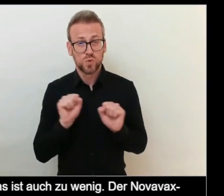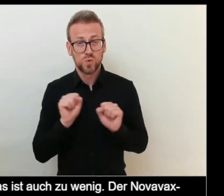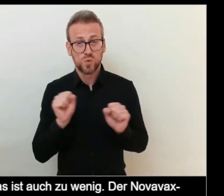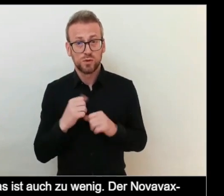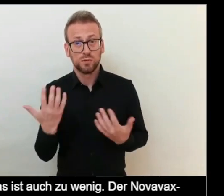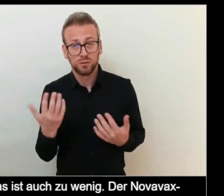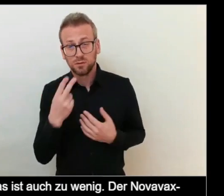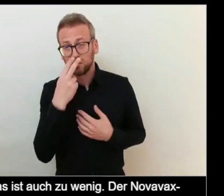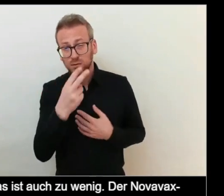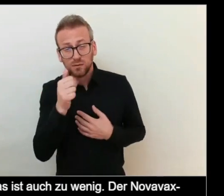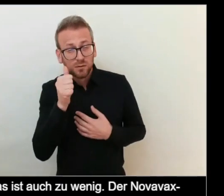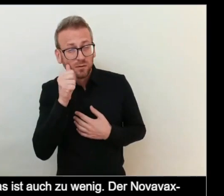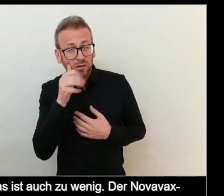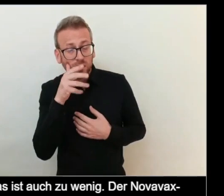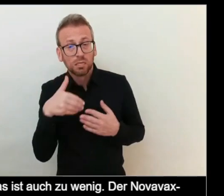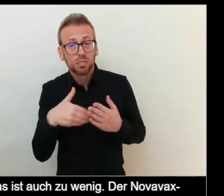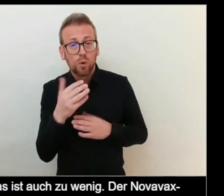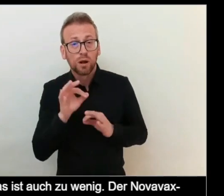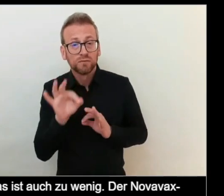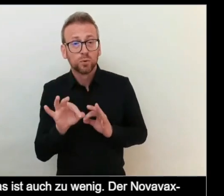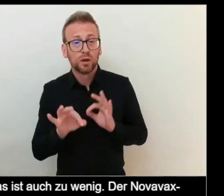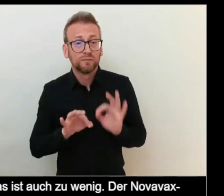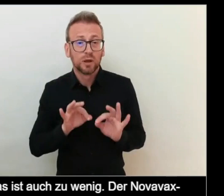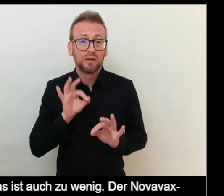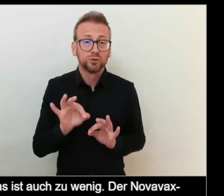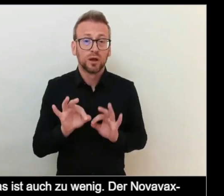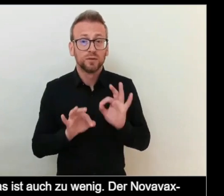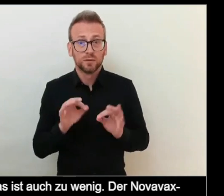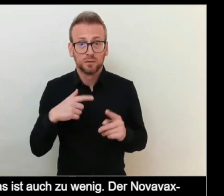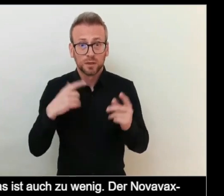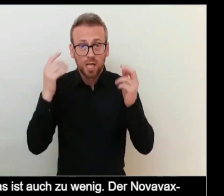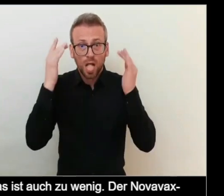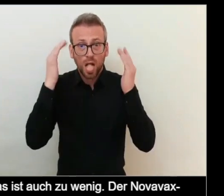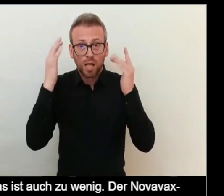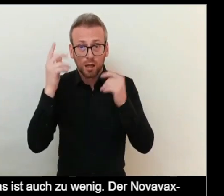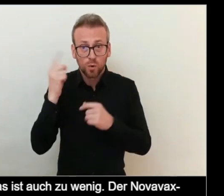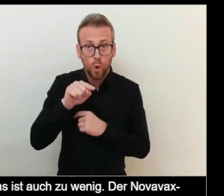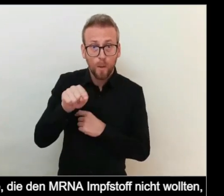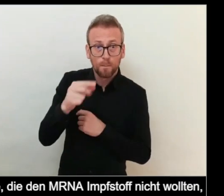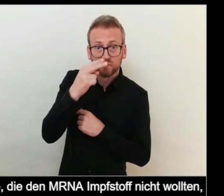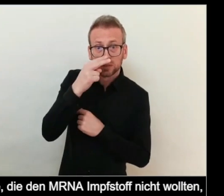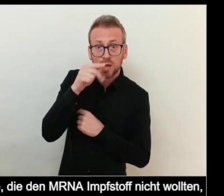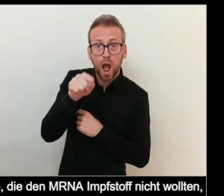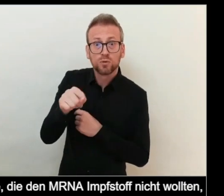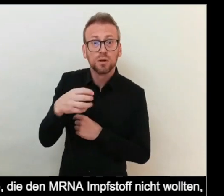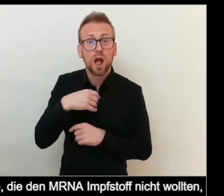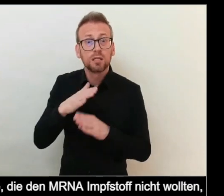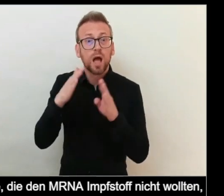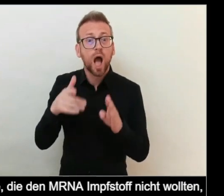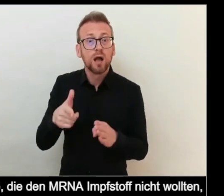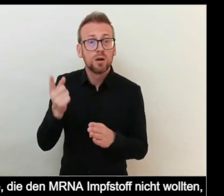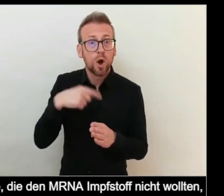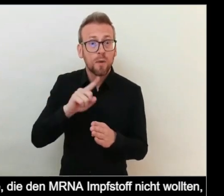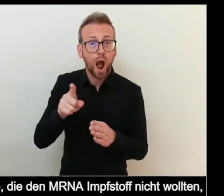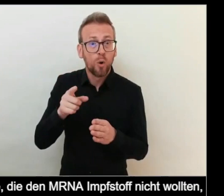die Schutzmaßnahmen nicht vollständig aufzuheben, sondern noch weiter im Rahmen dessen, was sinnvoll und möglich